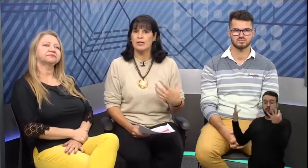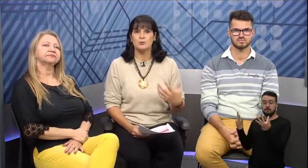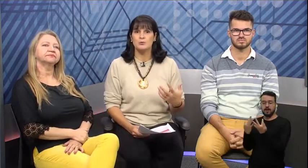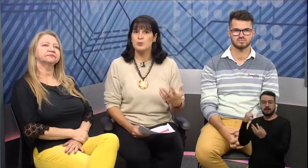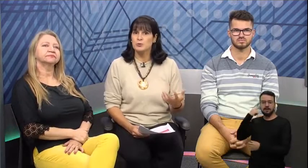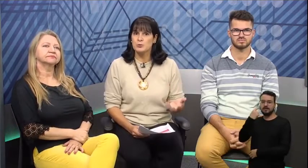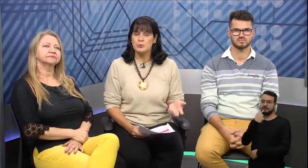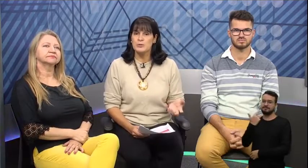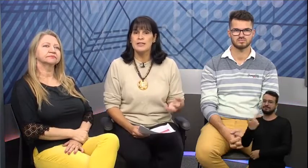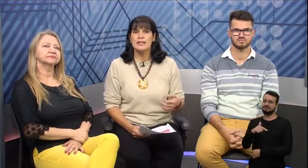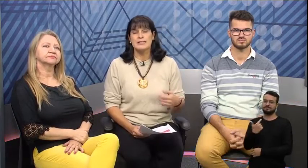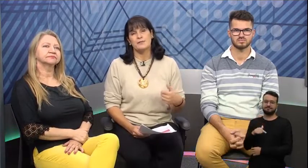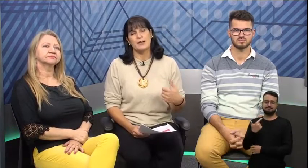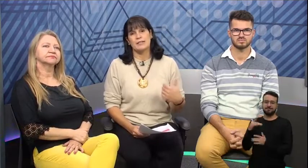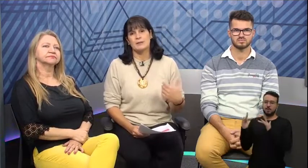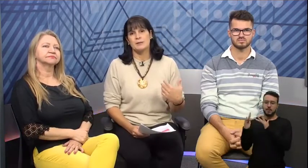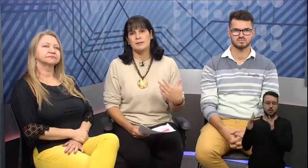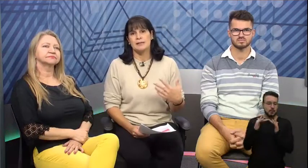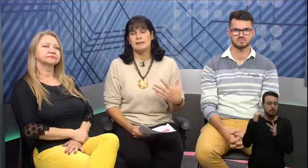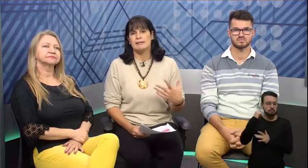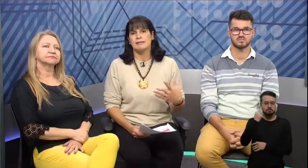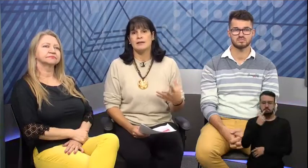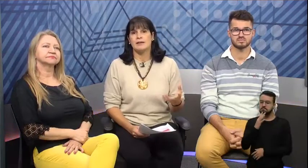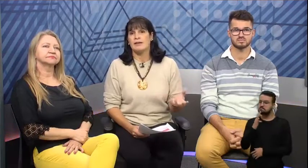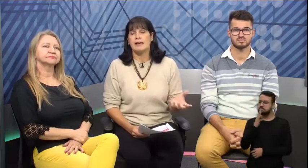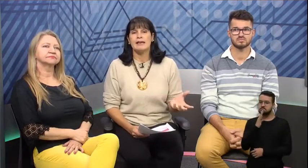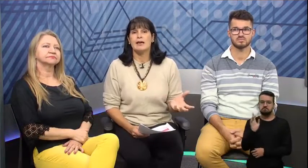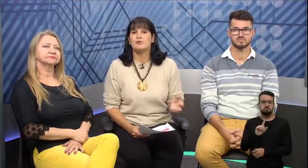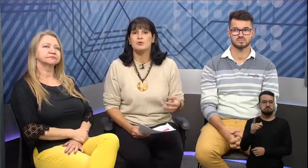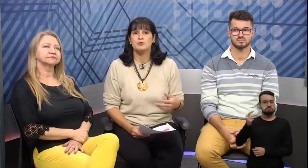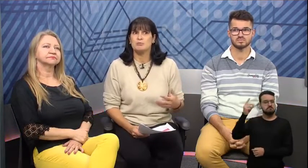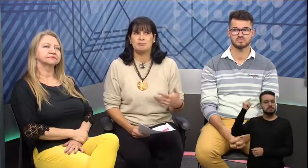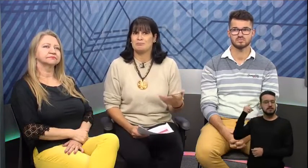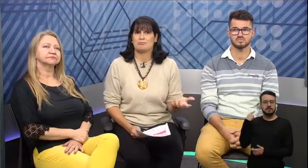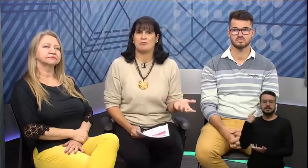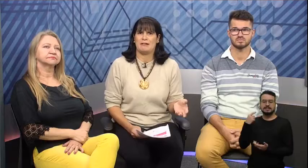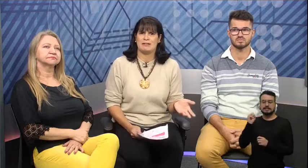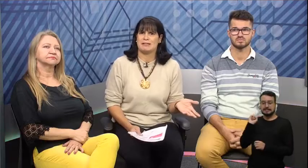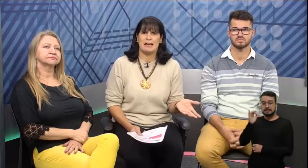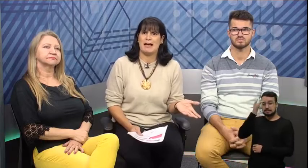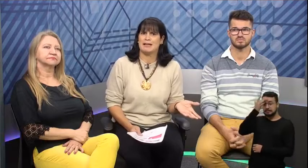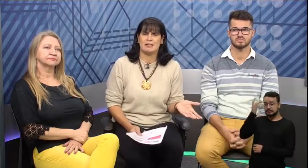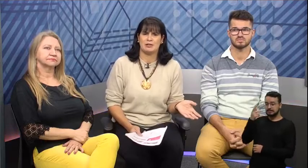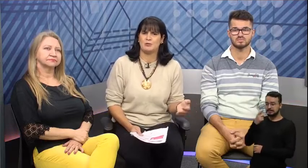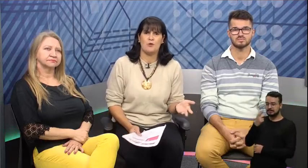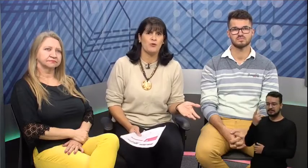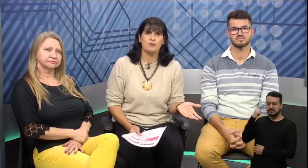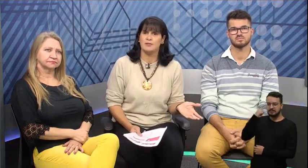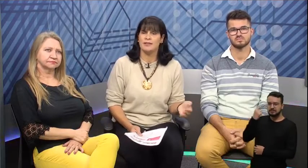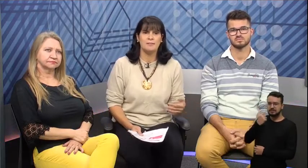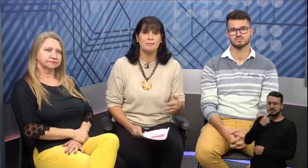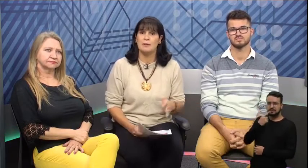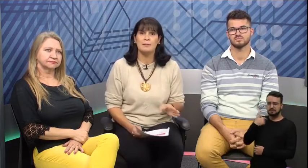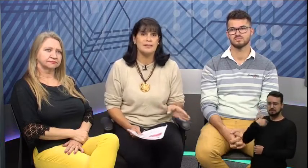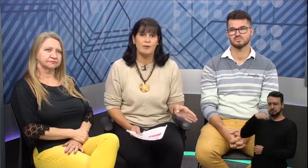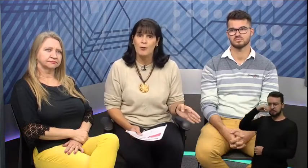com surdos. Se falasse para mim quem que era o surdo, sei lá, aquele que não ouve, para mim estava